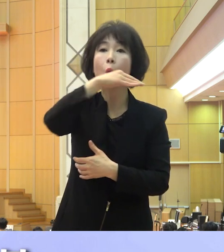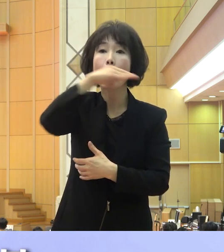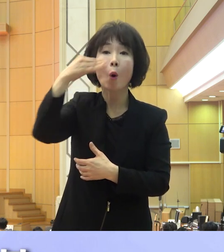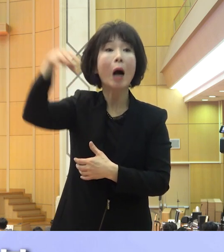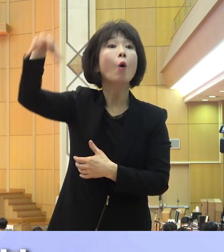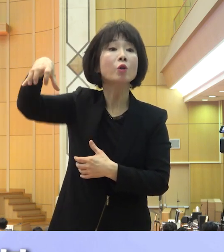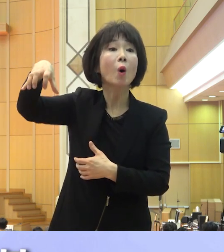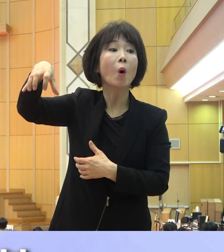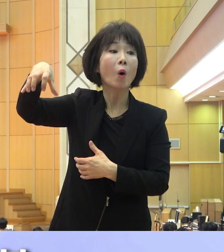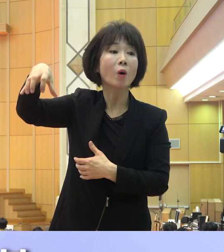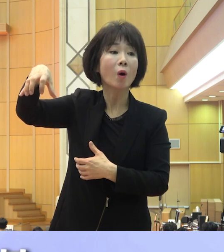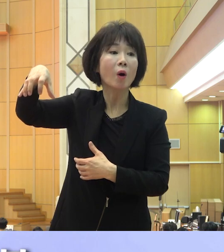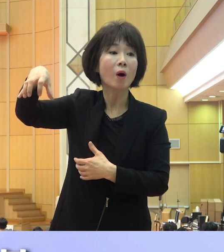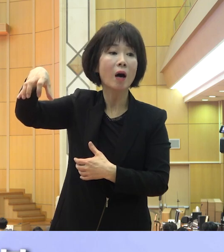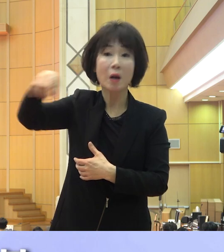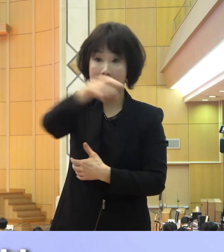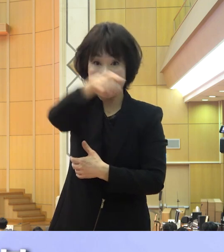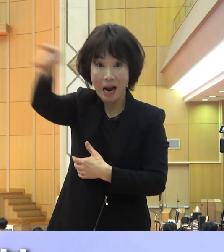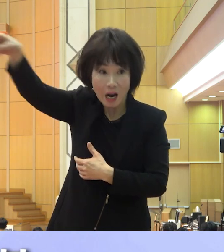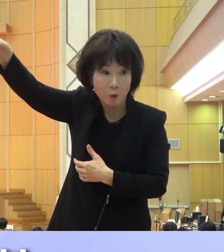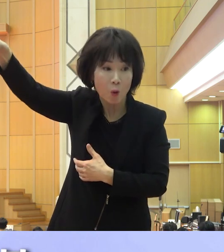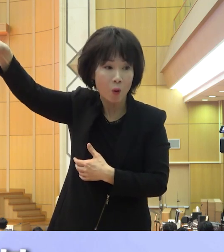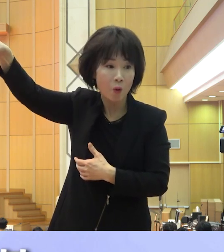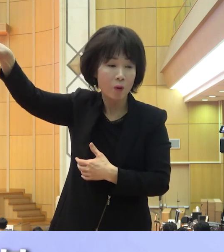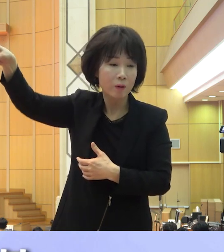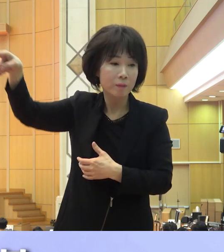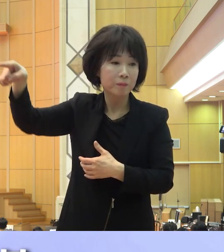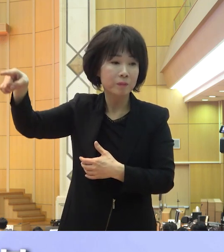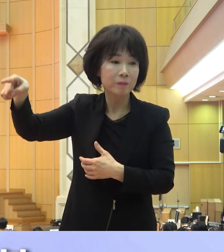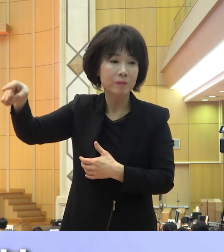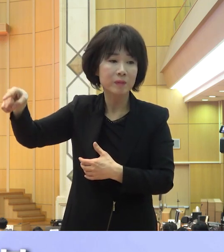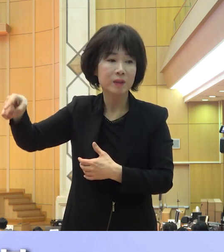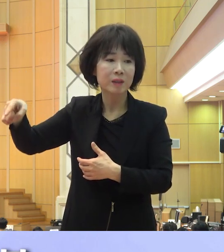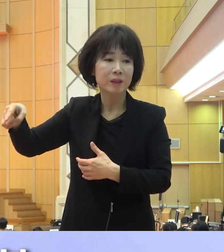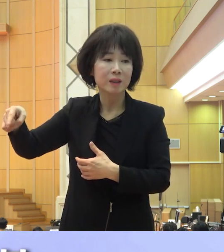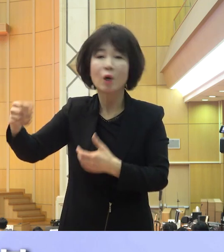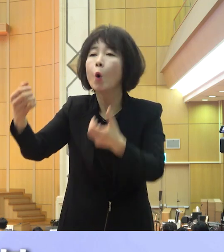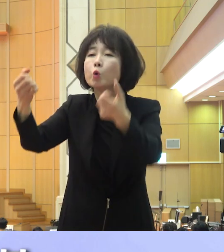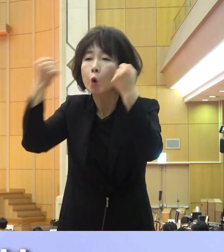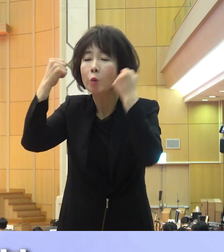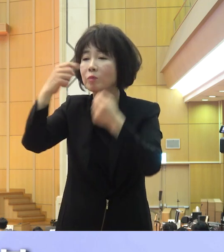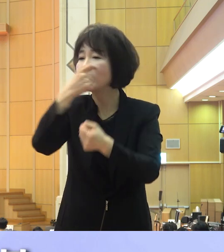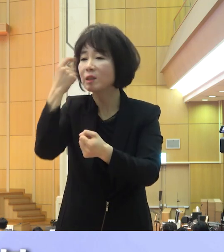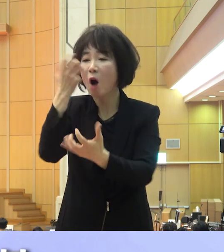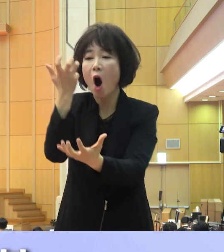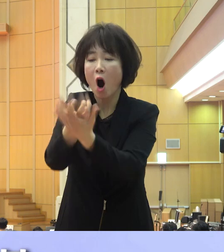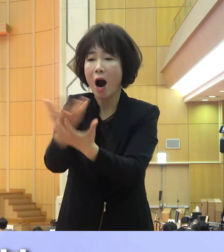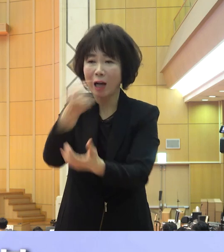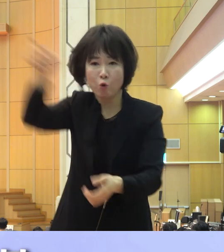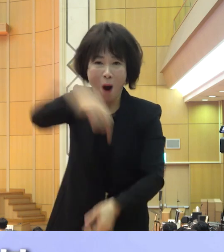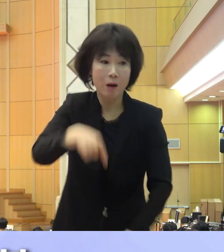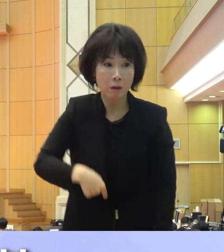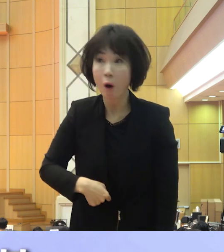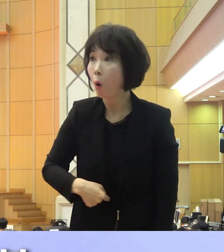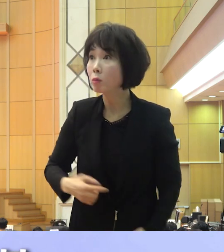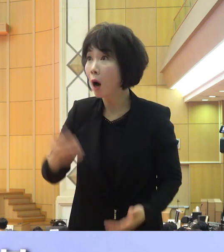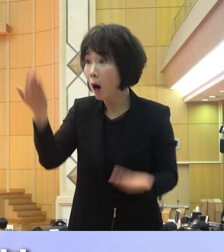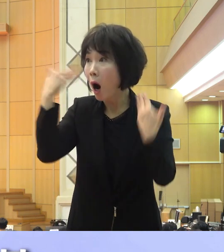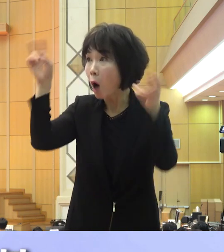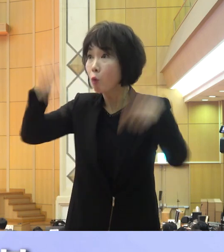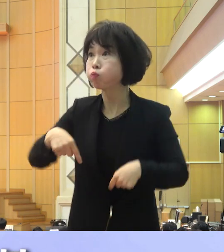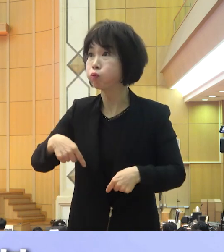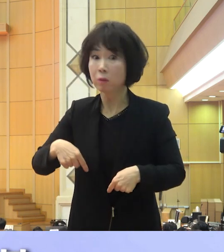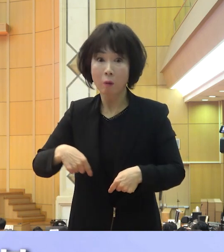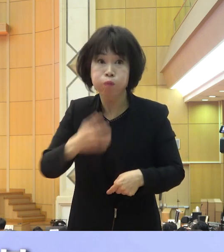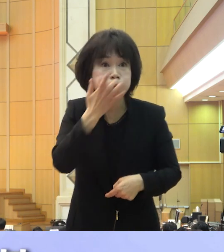어느 군 교육청에 가서 졸업증명서 떼와. 없는데 어떻게 떼요?